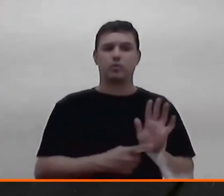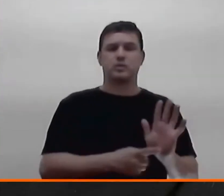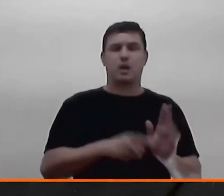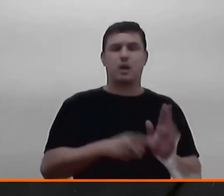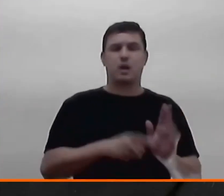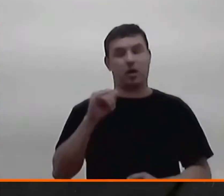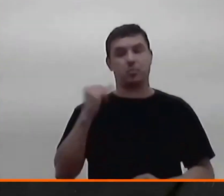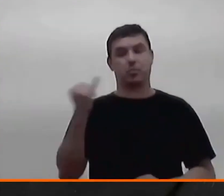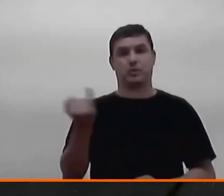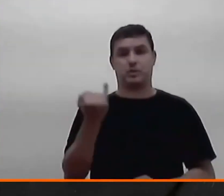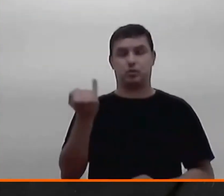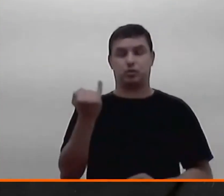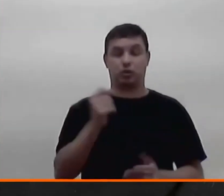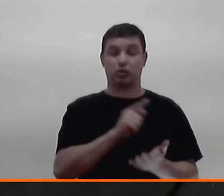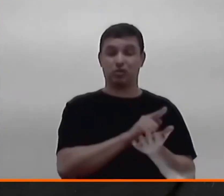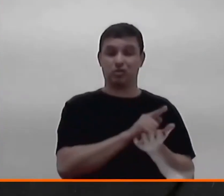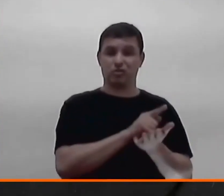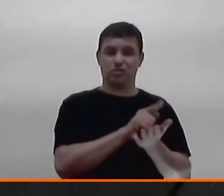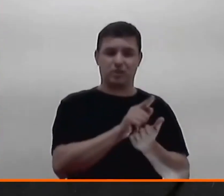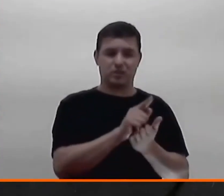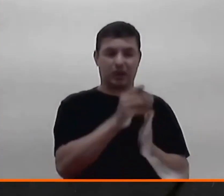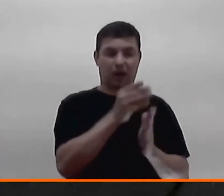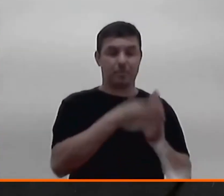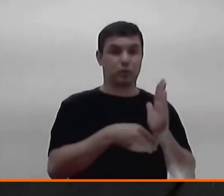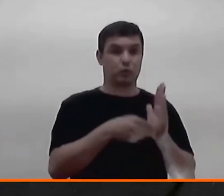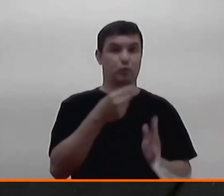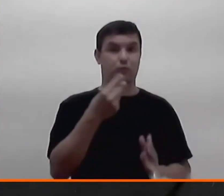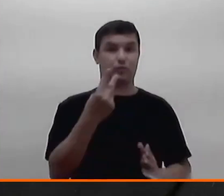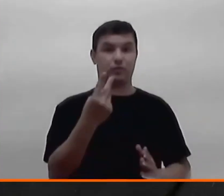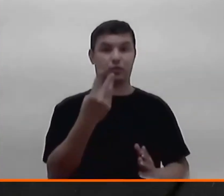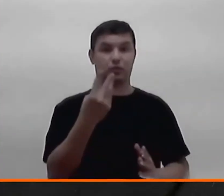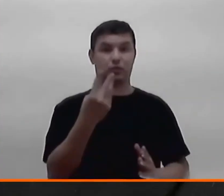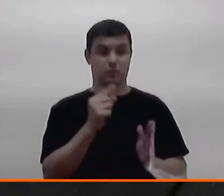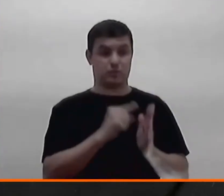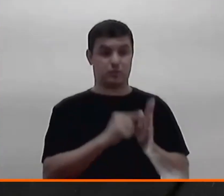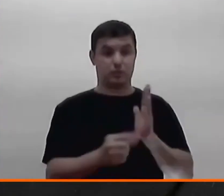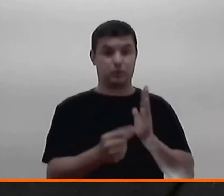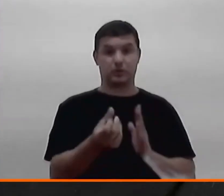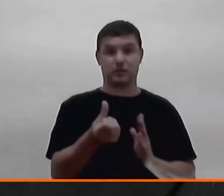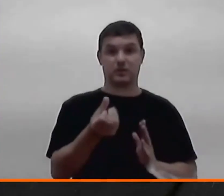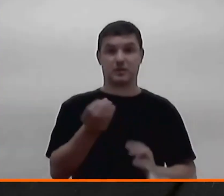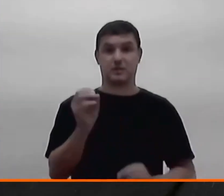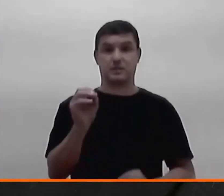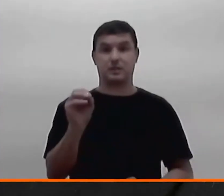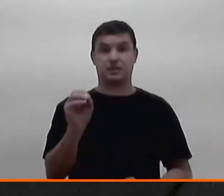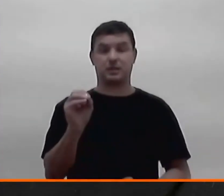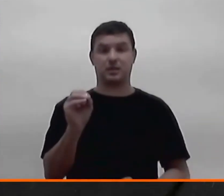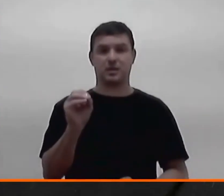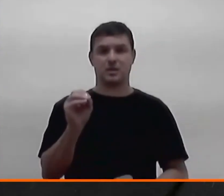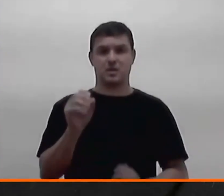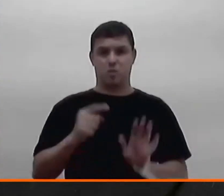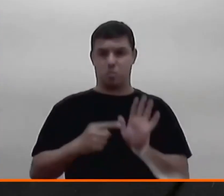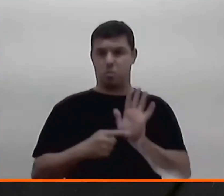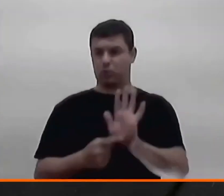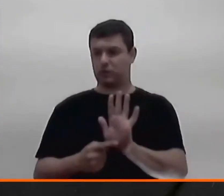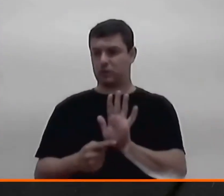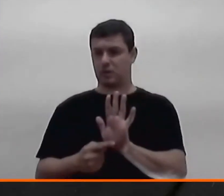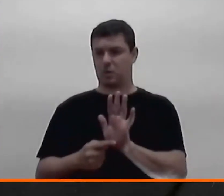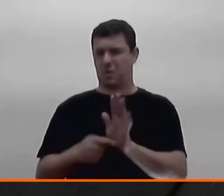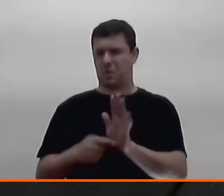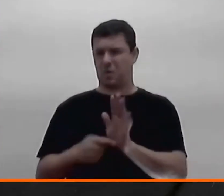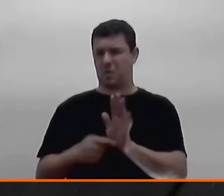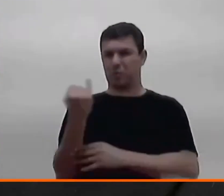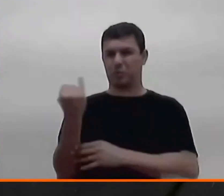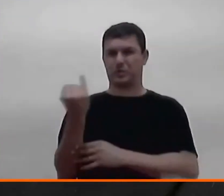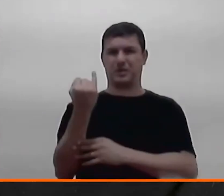em Gênesis 24, 60, é muito mais agressivo que isso. É